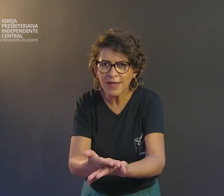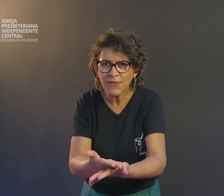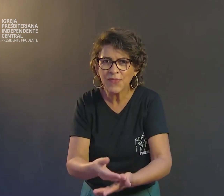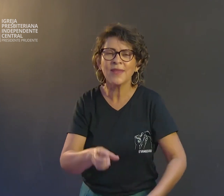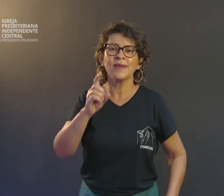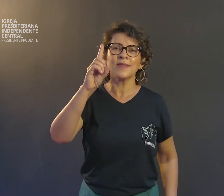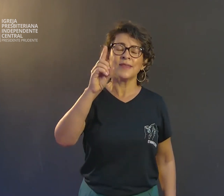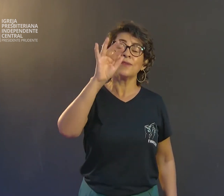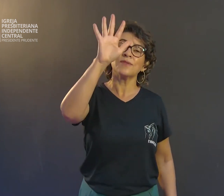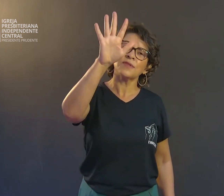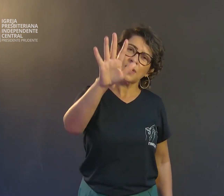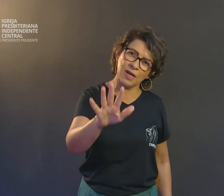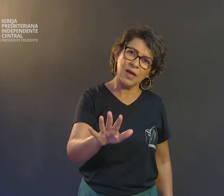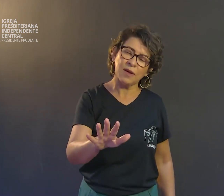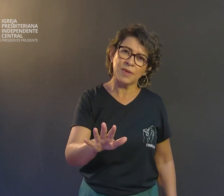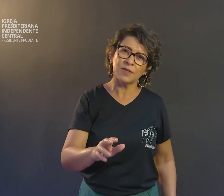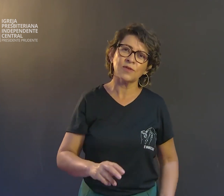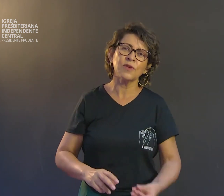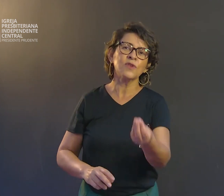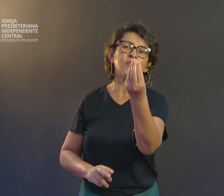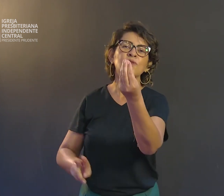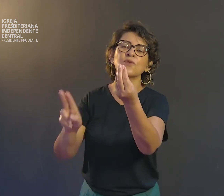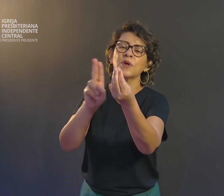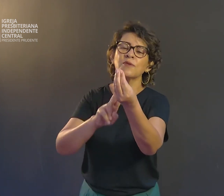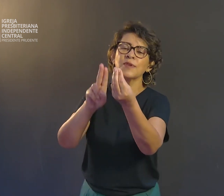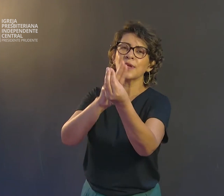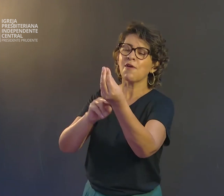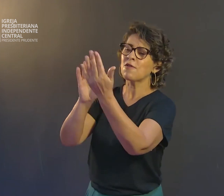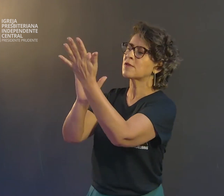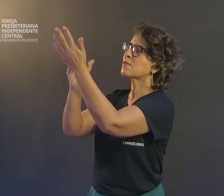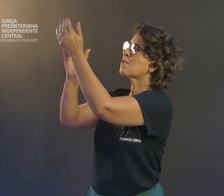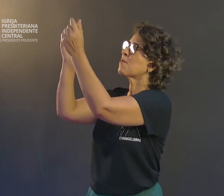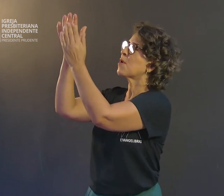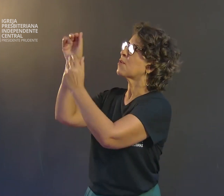poderosamente para o louvor da sua glória. Amém.